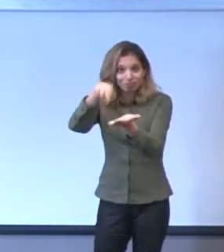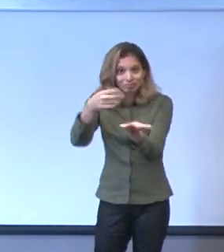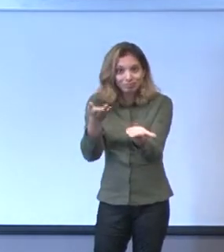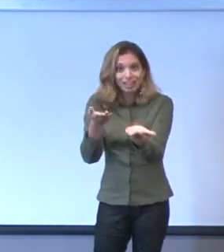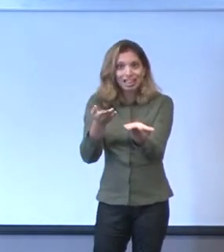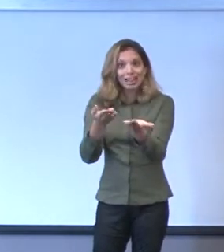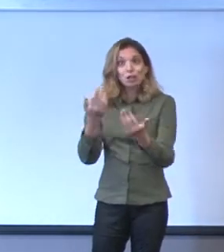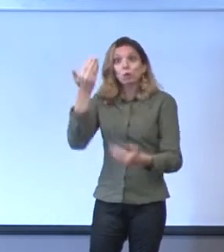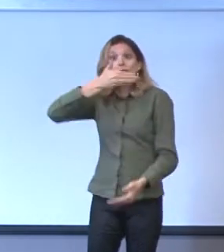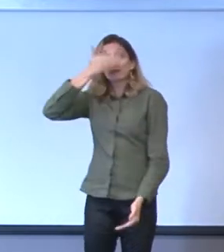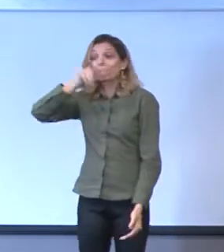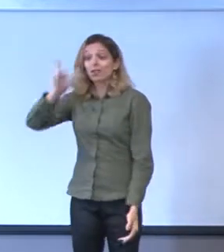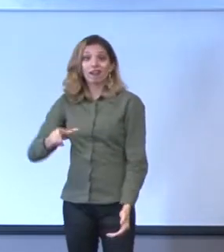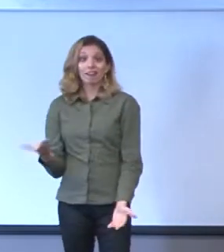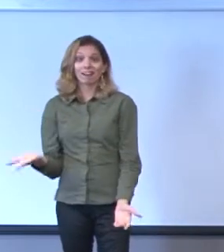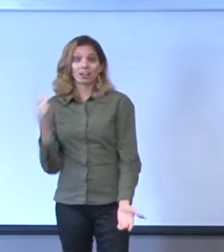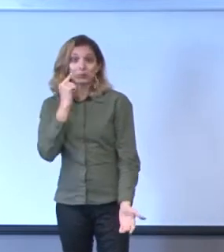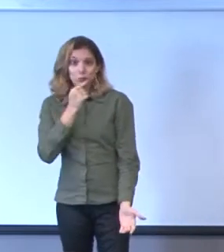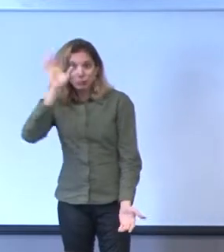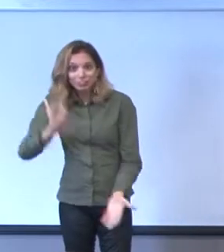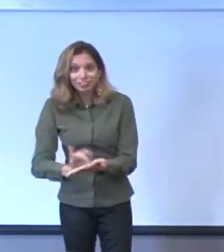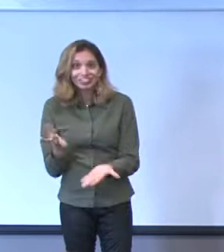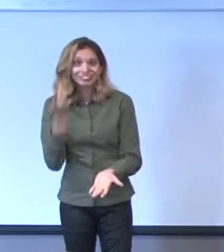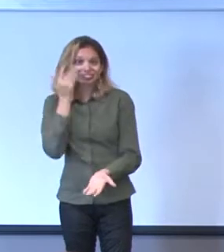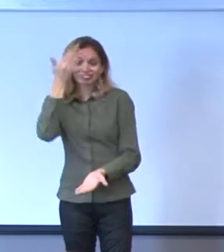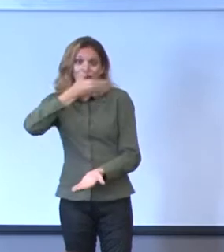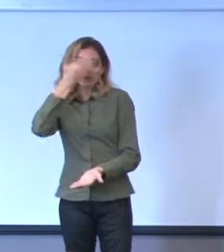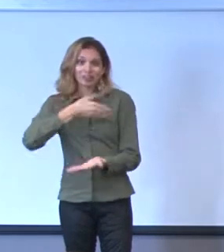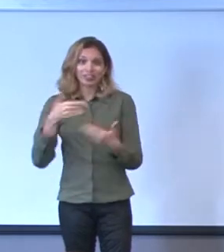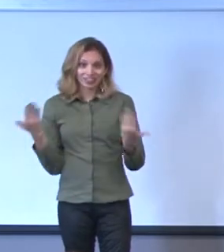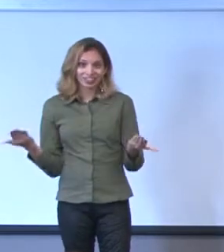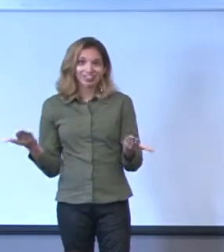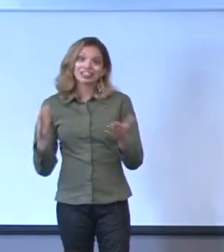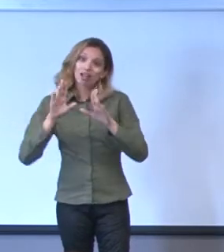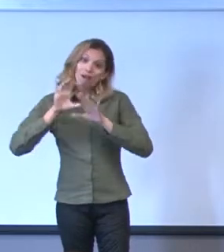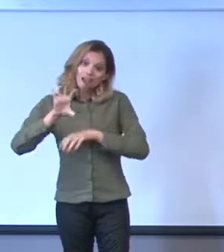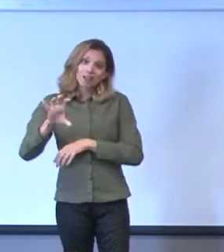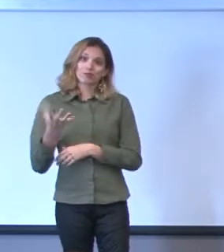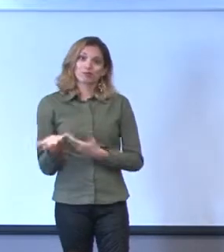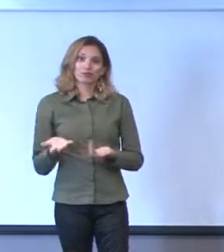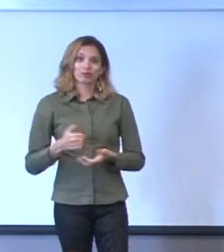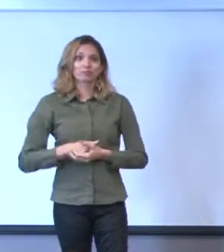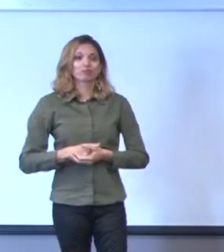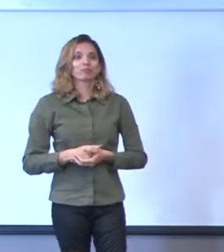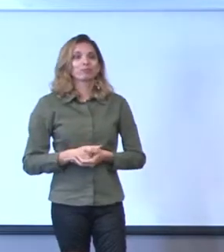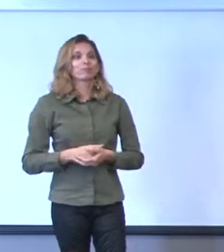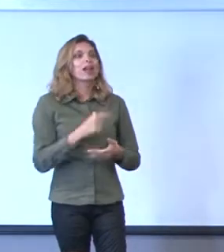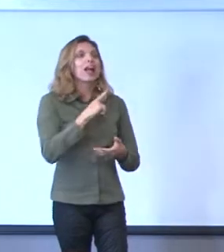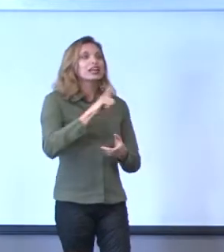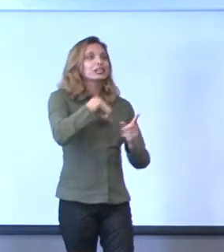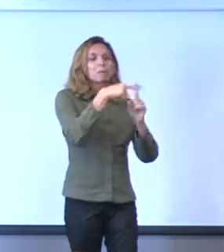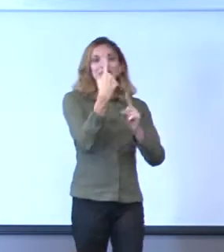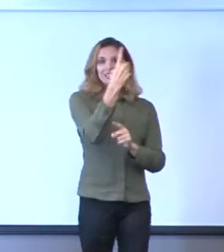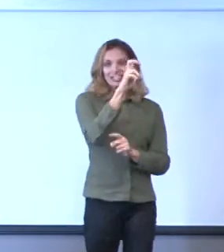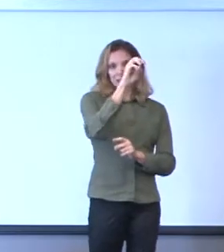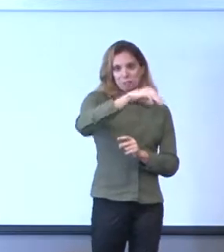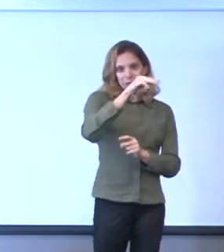não aparenta fisicamente uma deficiência. Então, é isso. Ganhamos 15